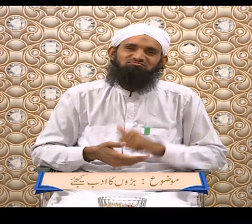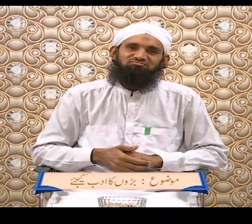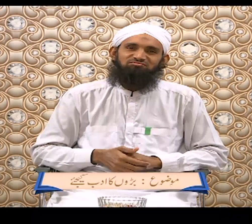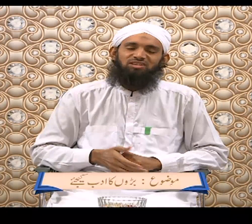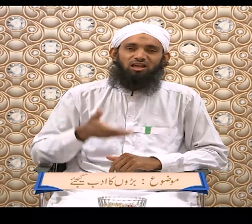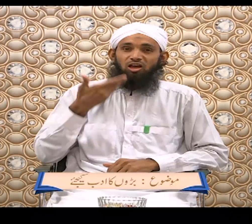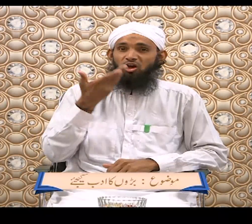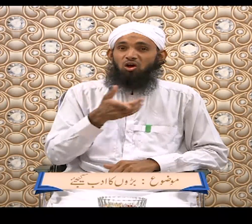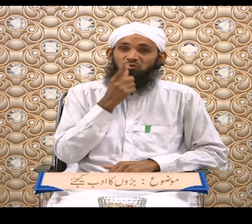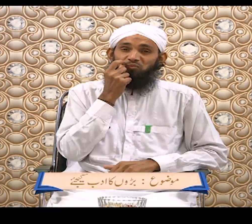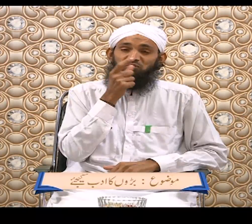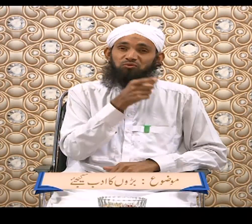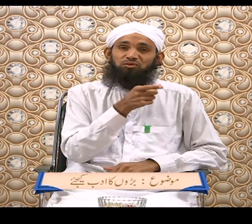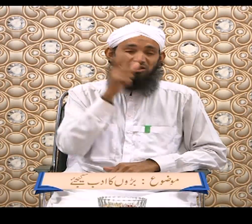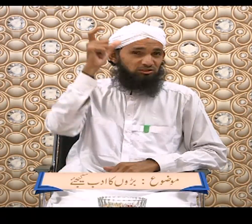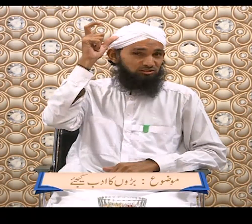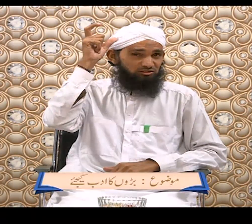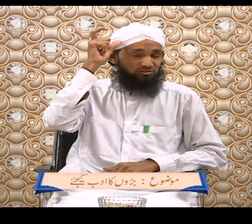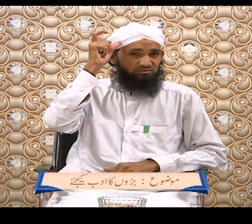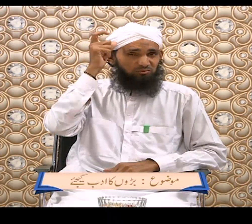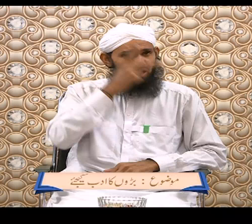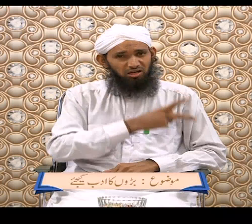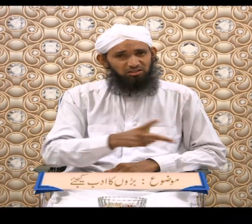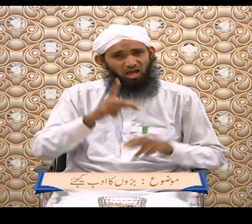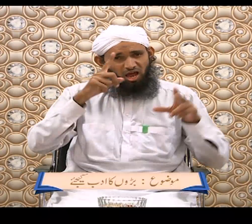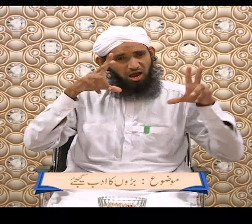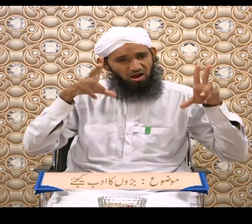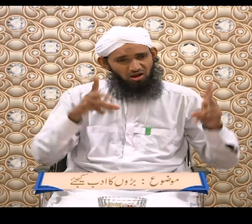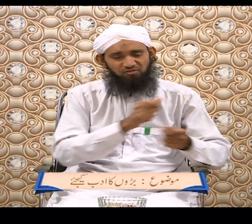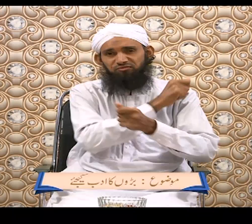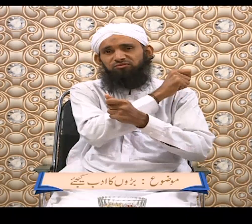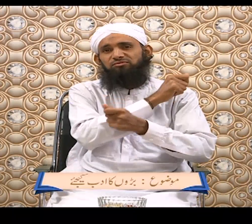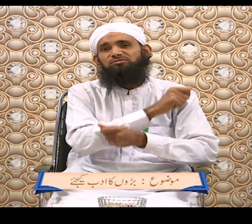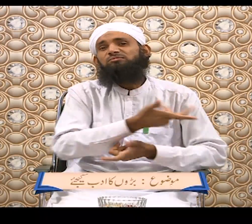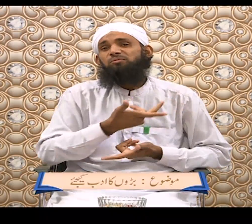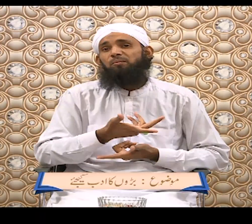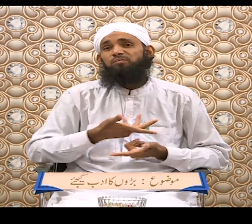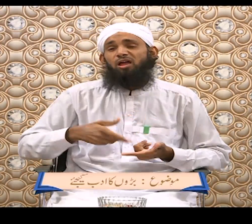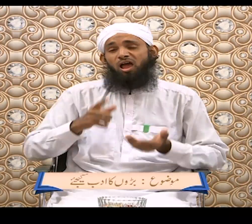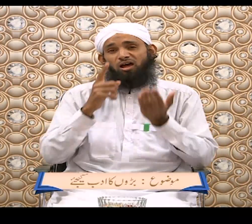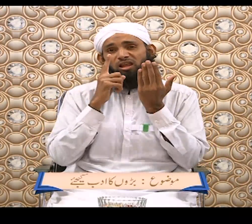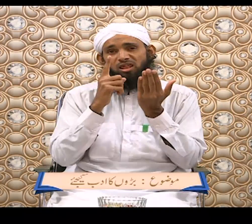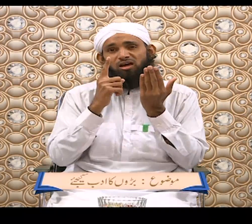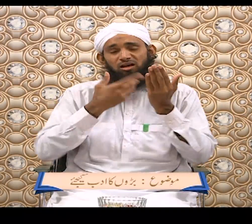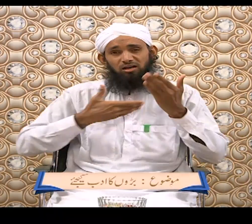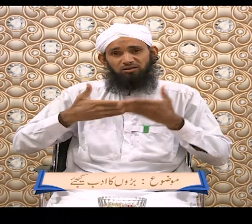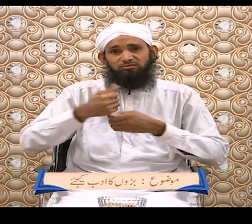کے گلے پڑ گیا وہ جہنم کے دائمی عذاب کا مستحق ٹھہرا محفوظ صدا